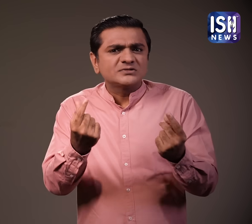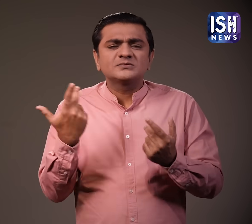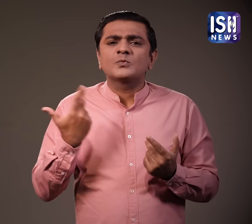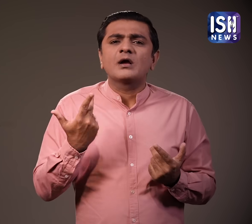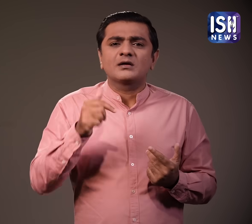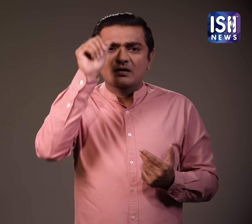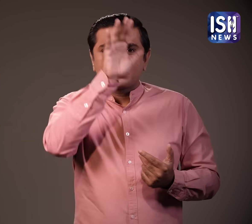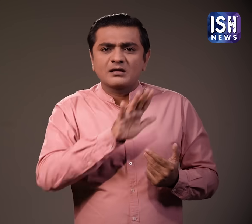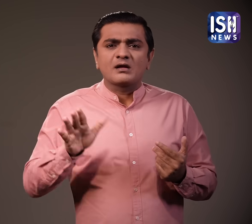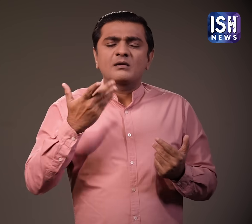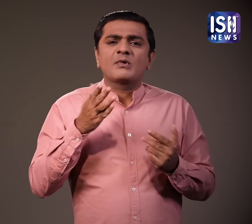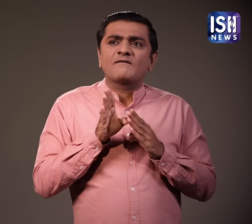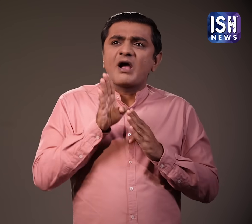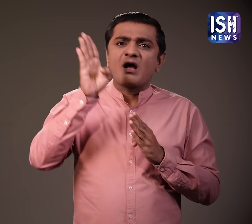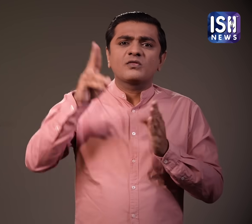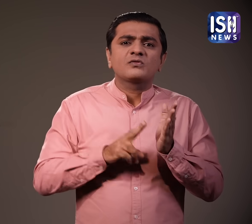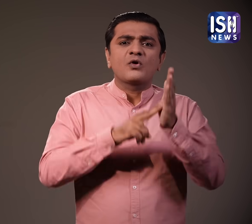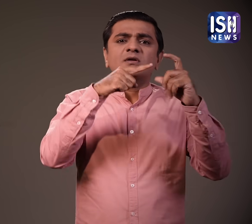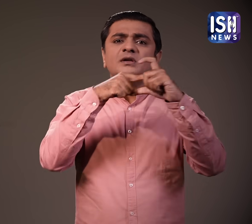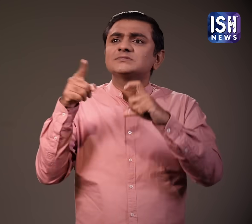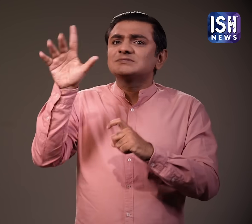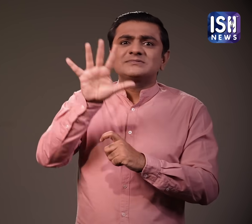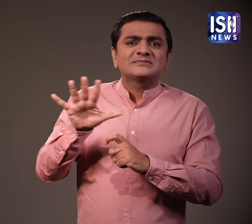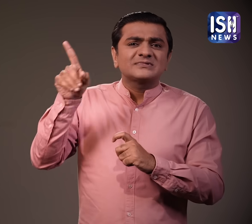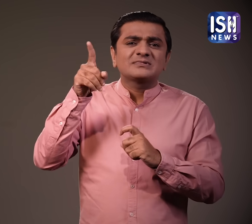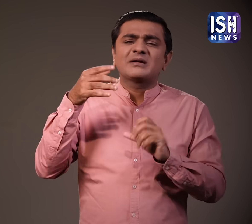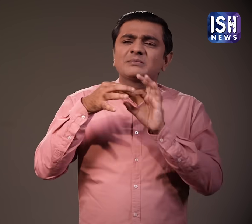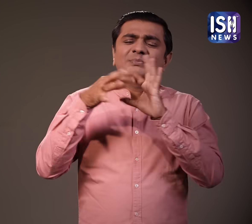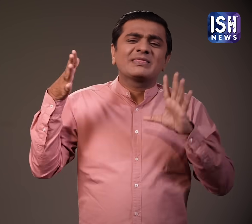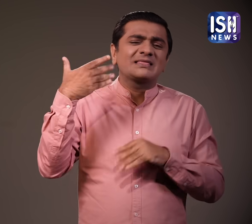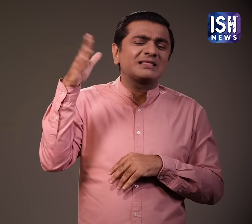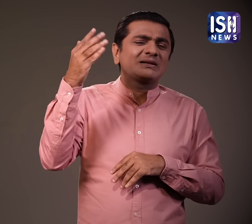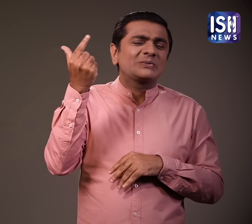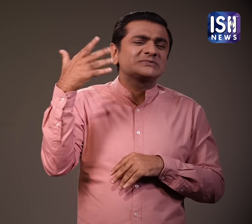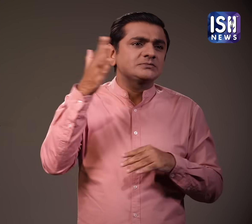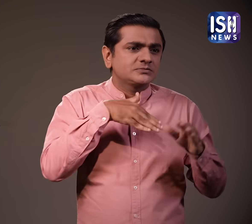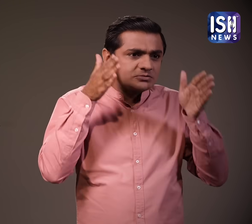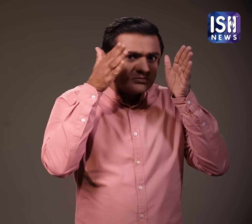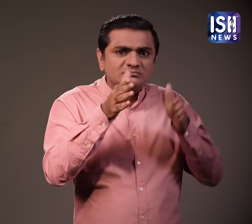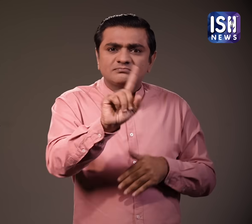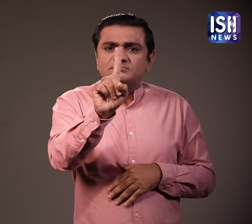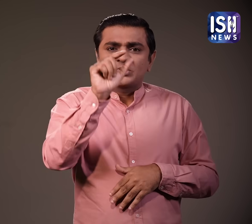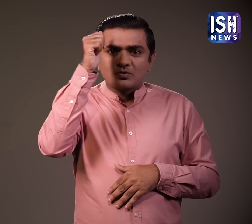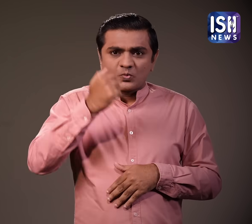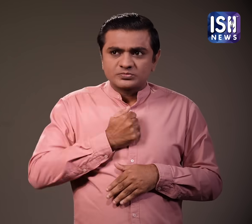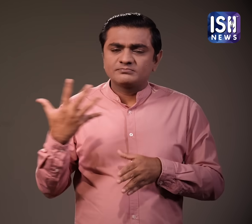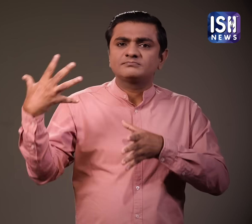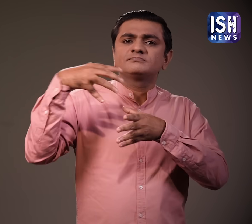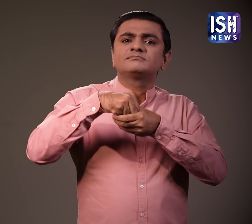ऐसा इसलिए क्योंकि मनिपूर राष्ट्र का अभिन्न अंग है कनेक्टिविटी सुनिस्चित करने के लिए